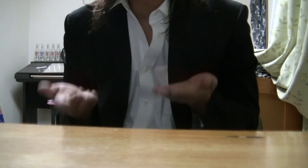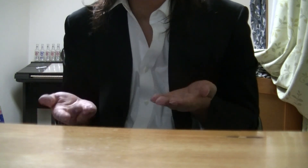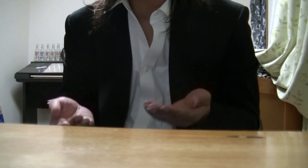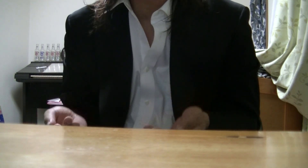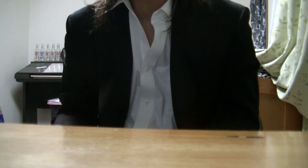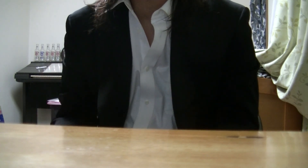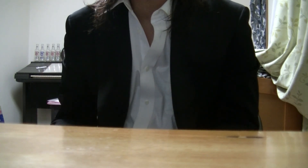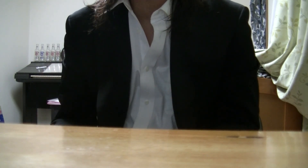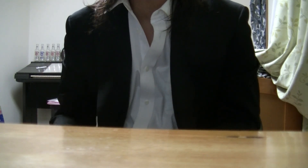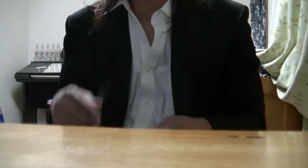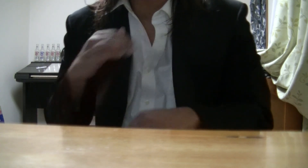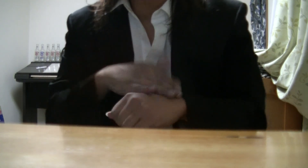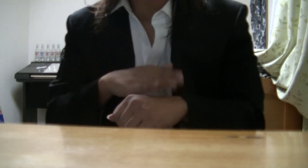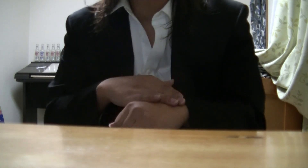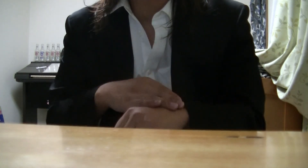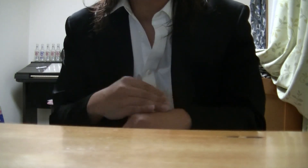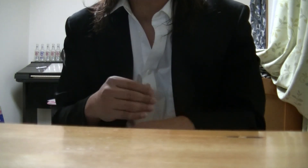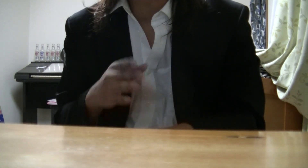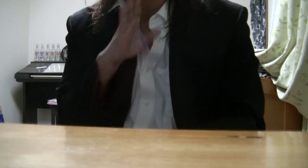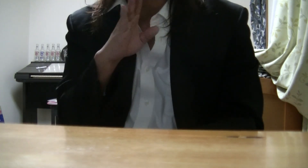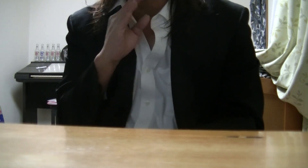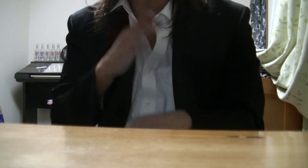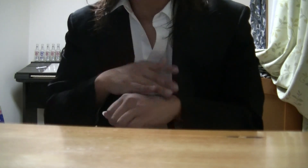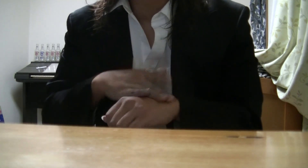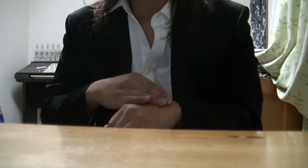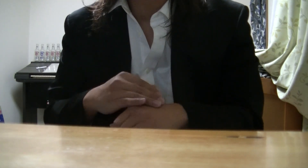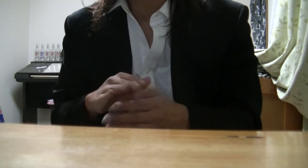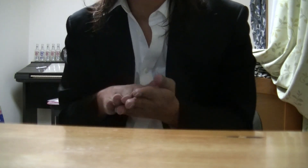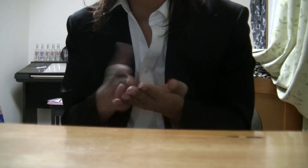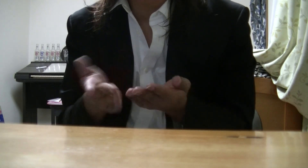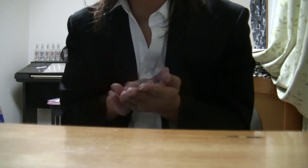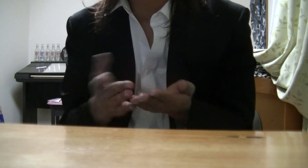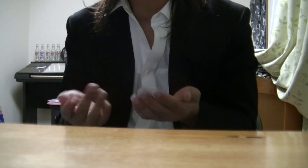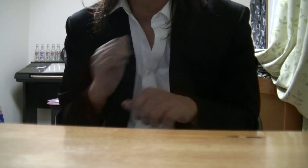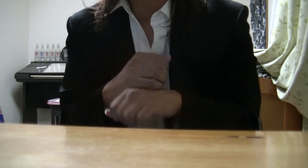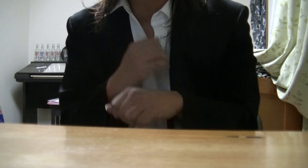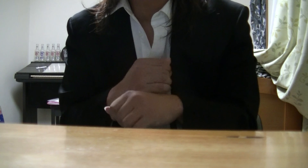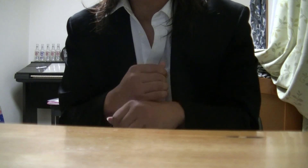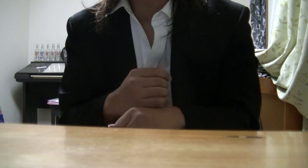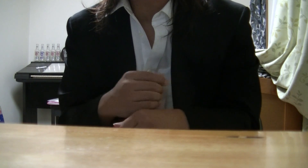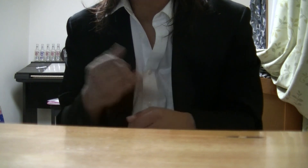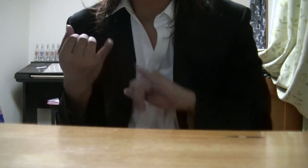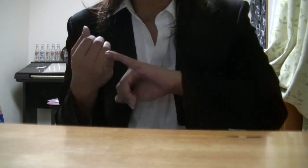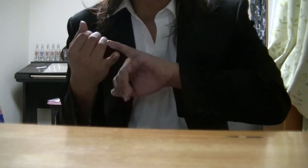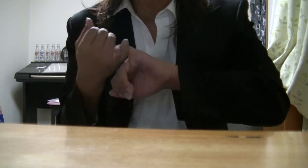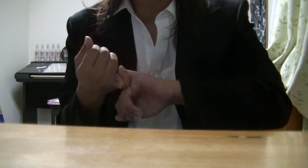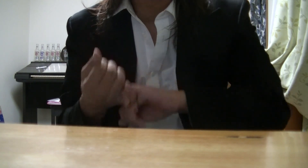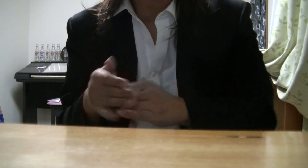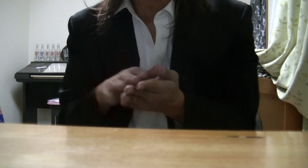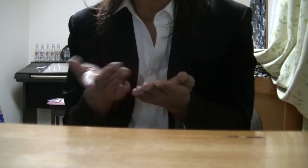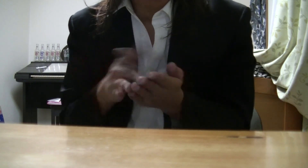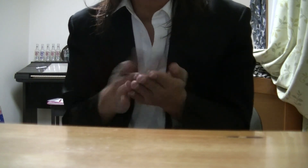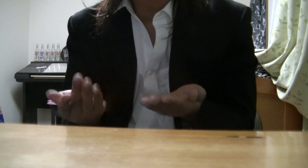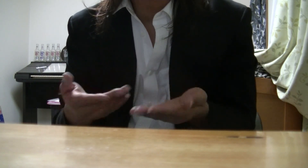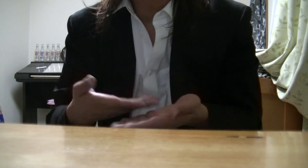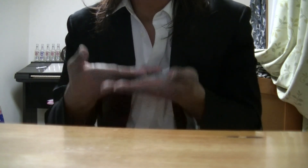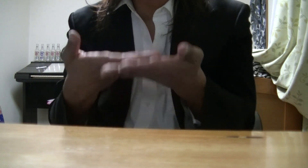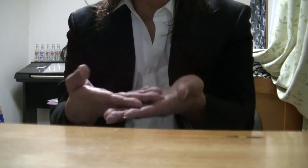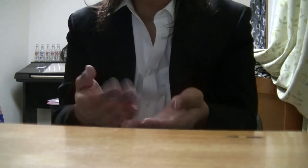う具体的なんですよ。めちゃめちゃすごくいい本なので、店舗ビジネスの方はぜひ教科書として購入することをお勧めしています。